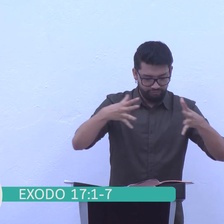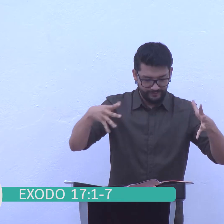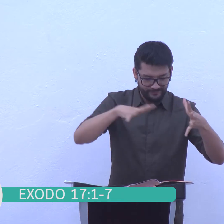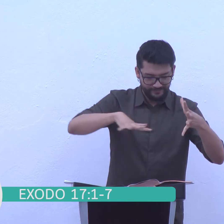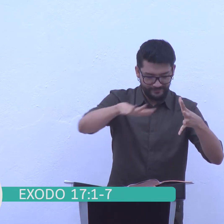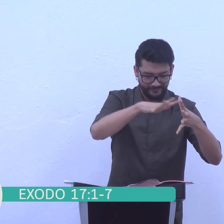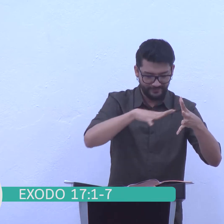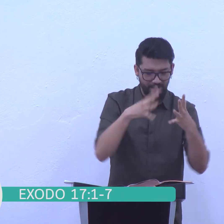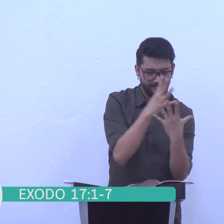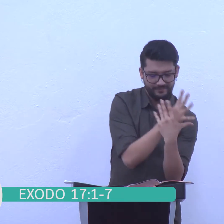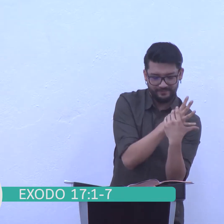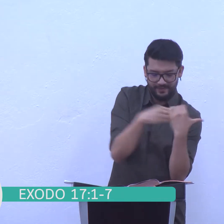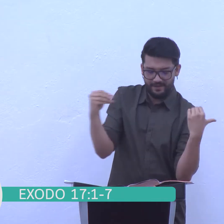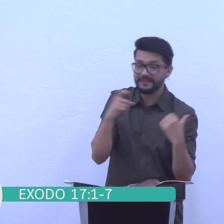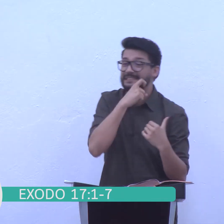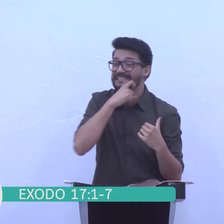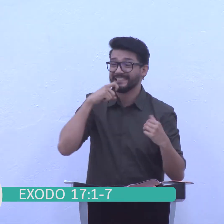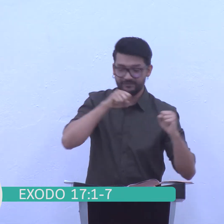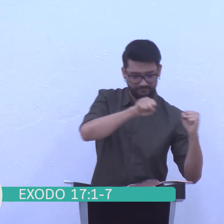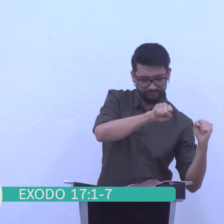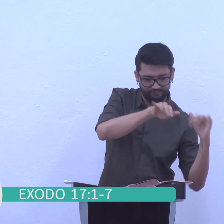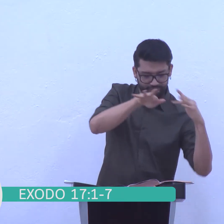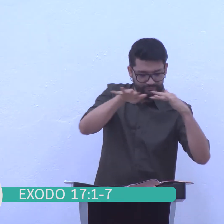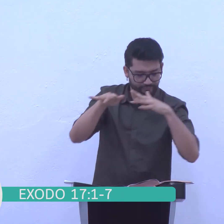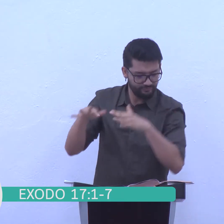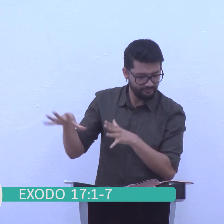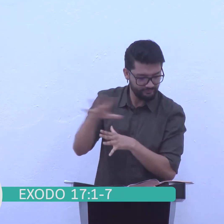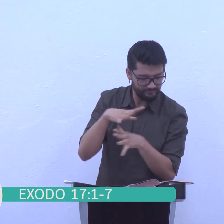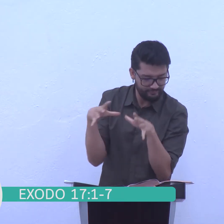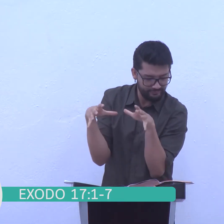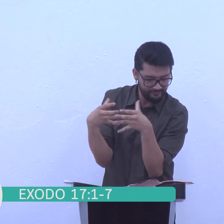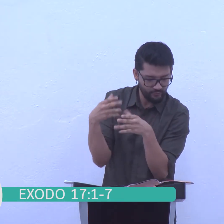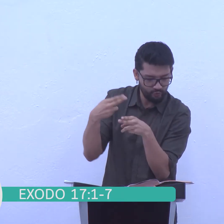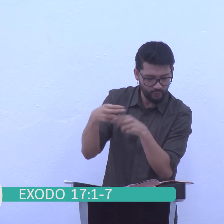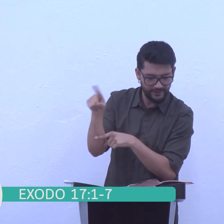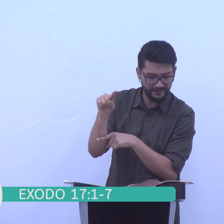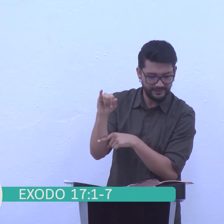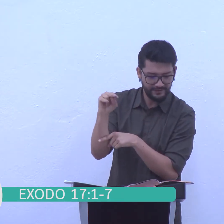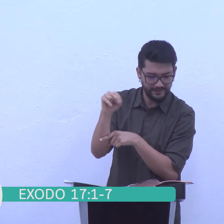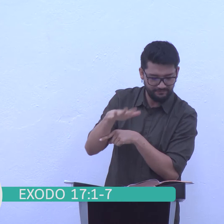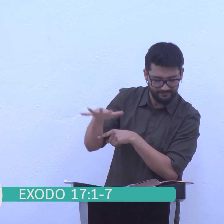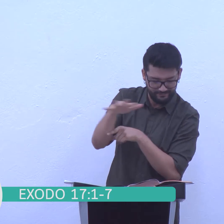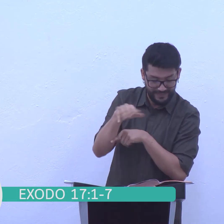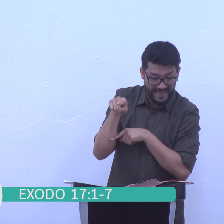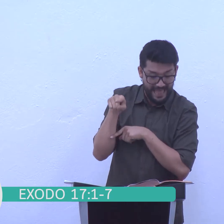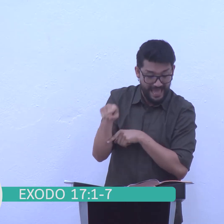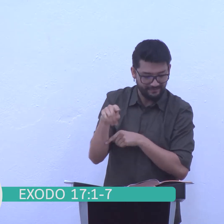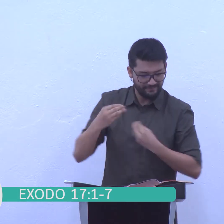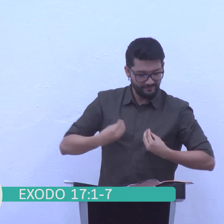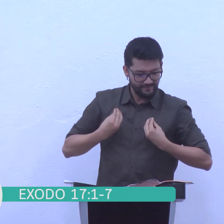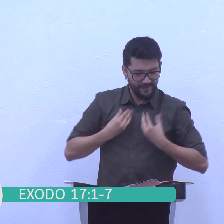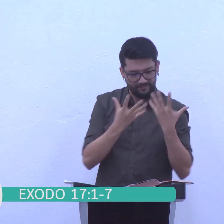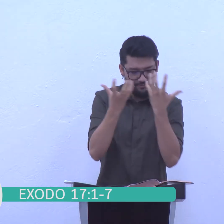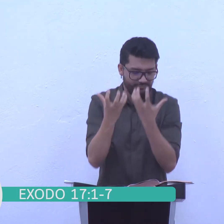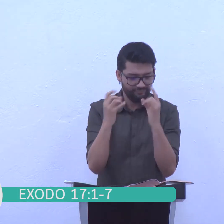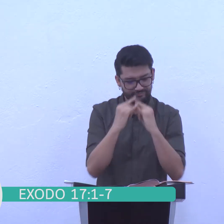los hijos de Israel partió del desierto de Sin por sus jornadas, conforme al mandamiento de Jehová,